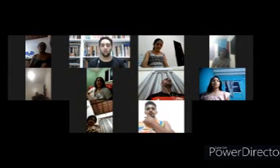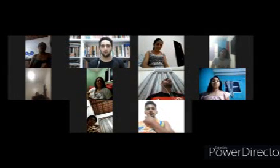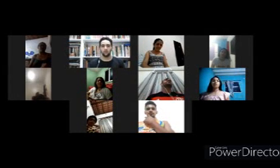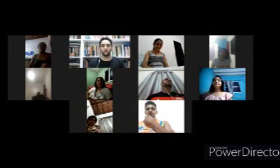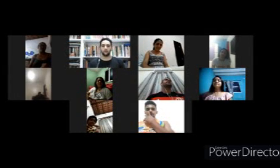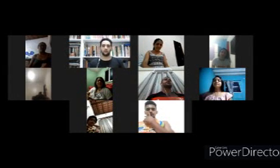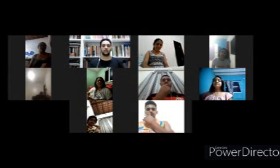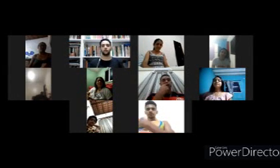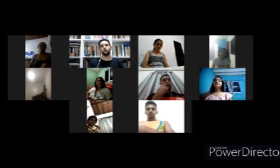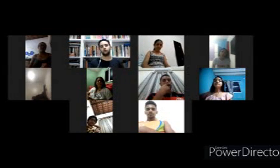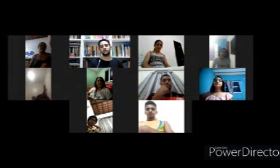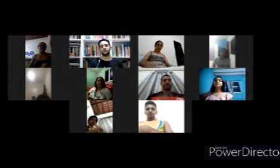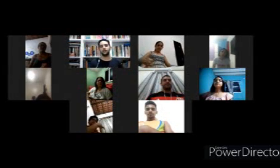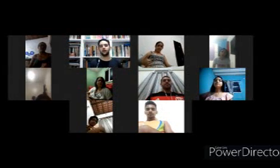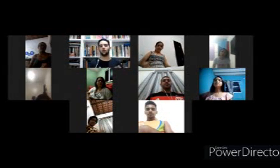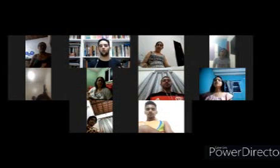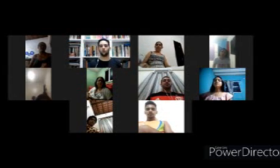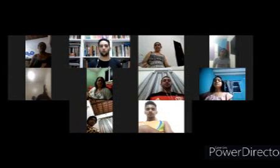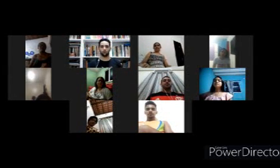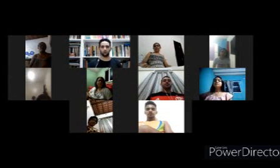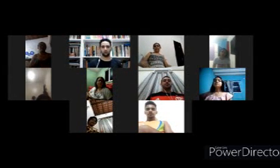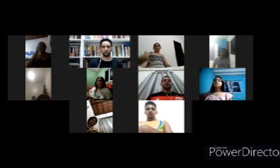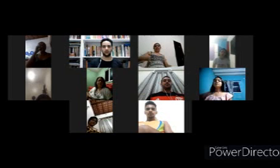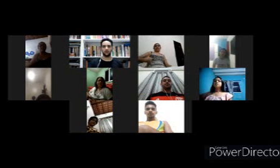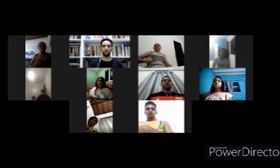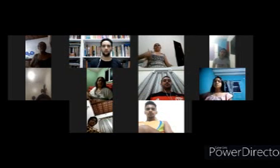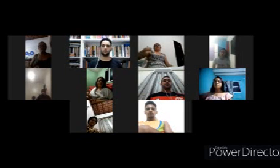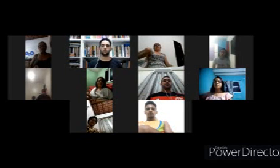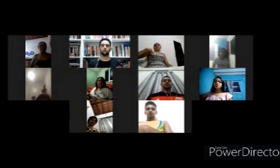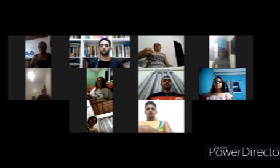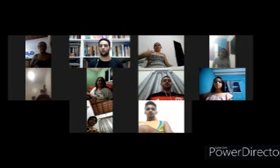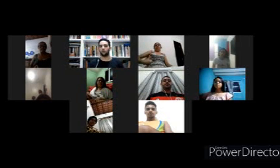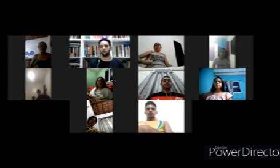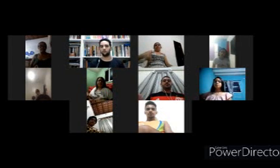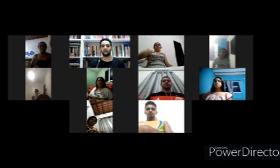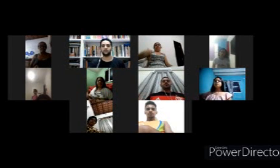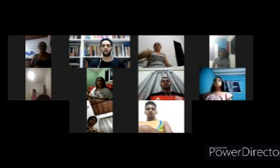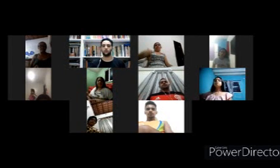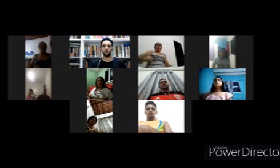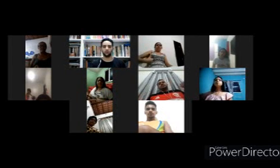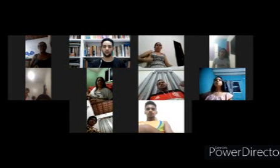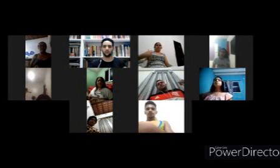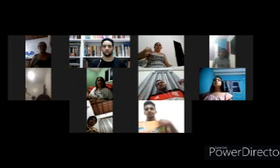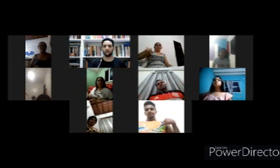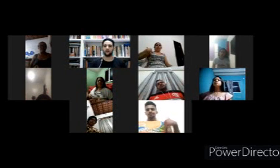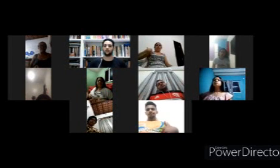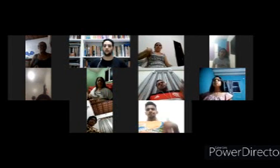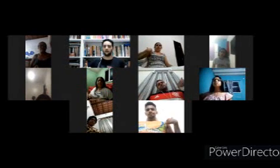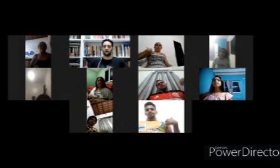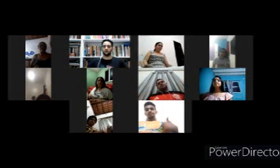Orgulho, do sentido de ser orgulhoso, não de modo bom, mas de ser orgulhoso em uma briga. Então eu